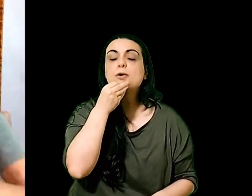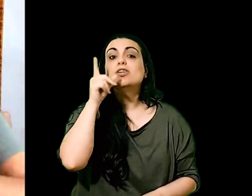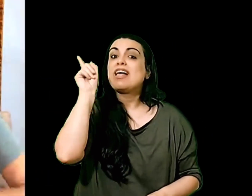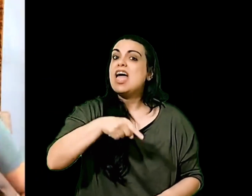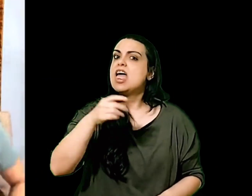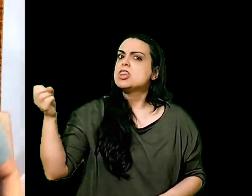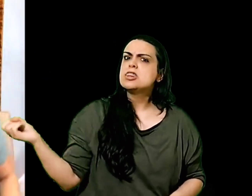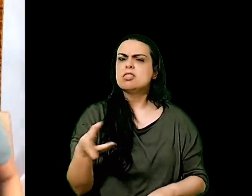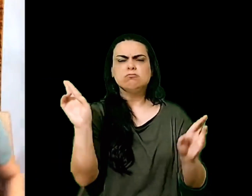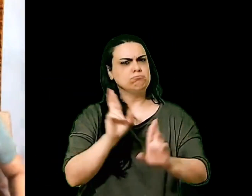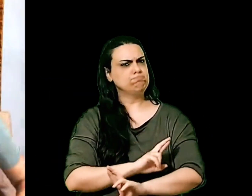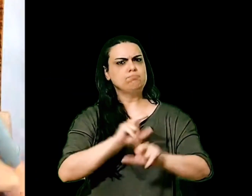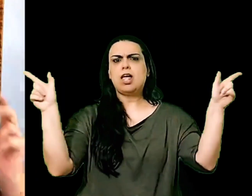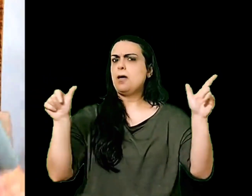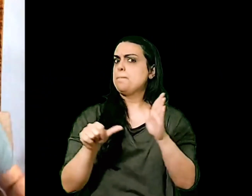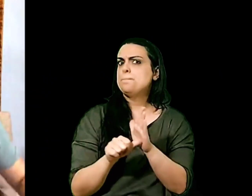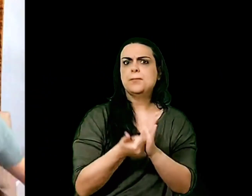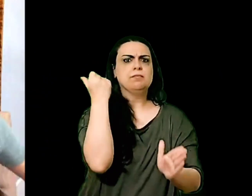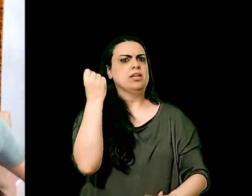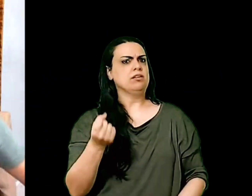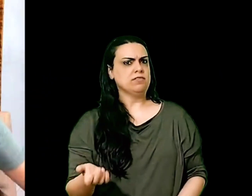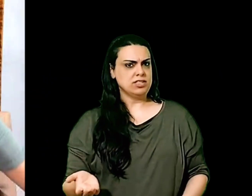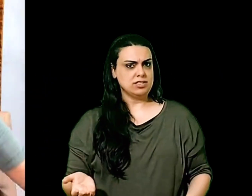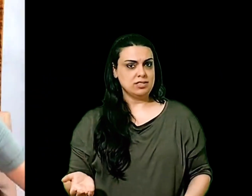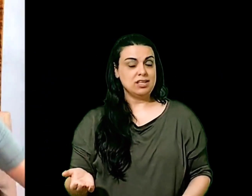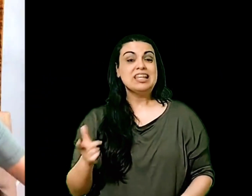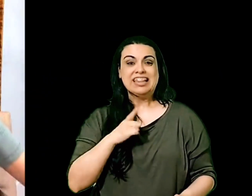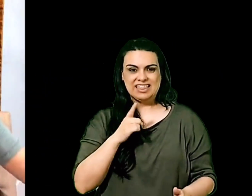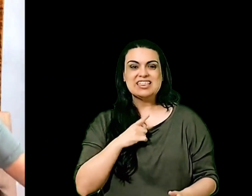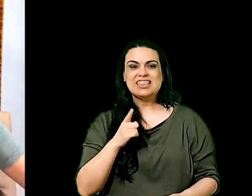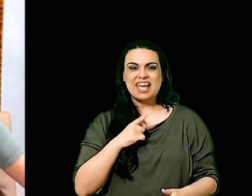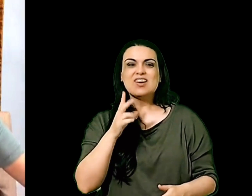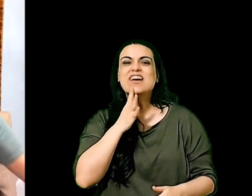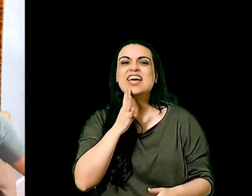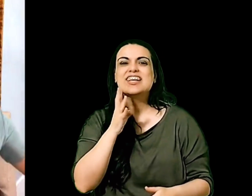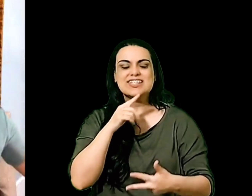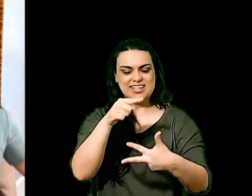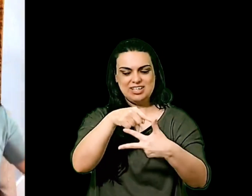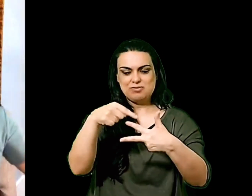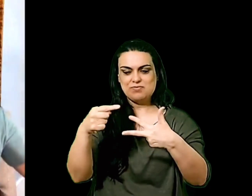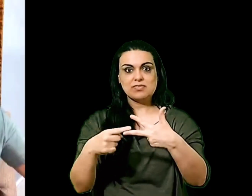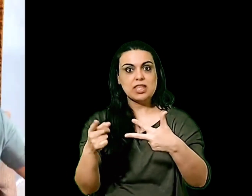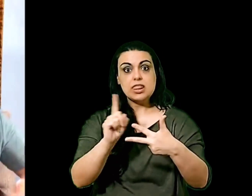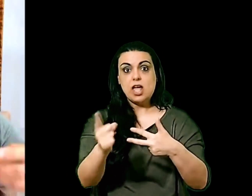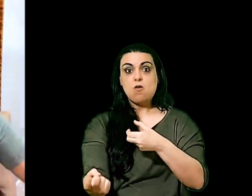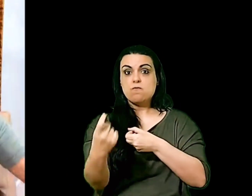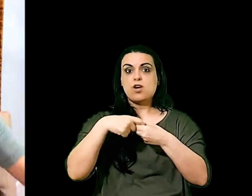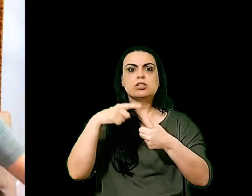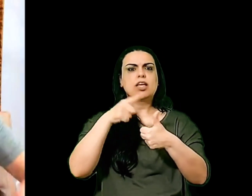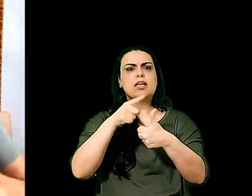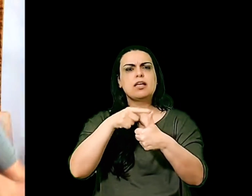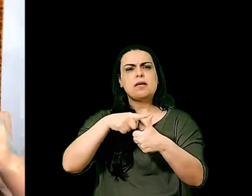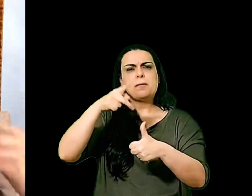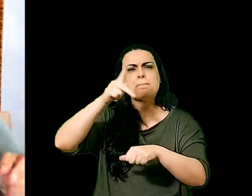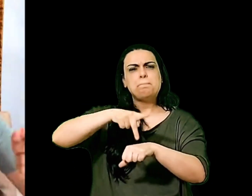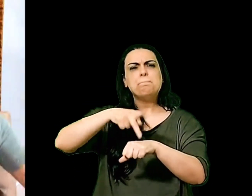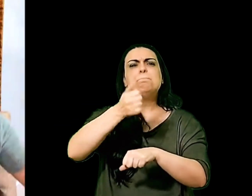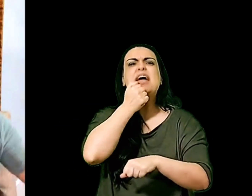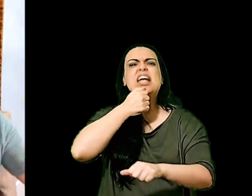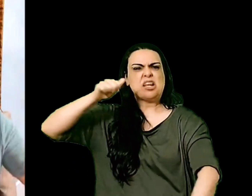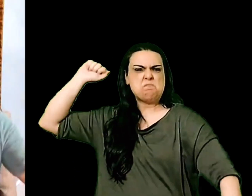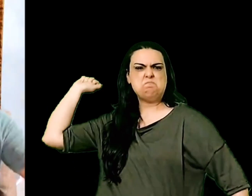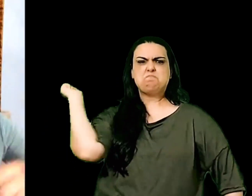são inéditas. Já tem um jargão popular que as pessoas falam, né, sobre 3 coisas que não voltam: a pedra lançada, a palavra dita e